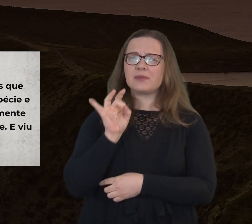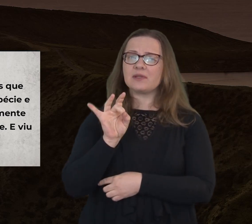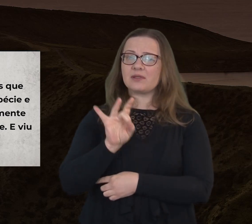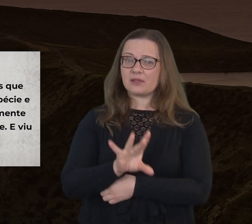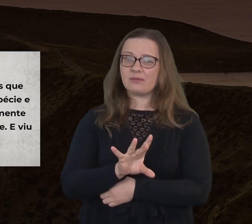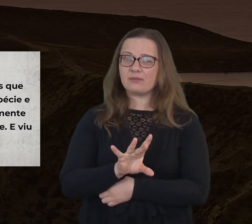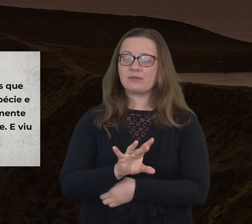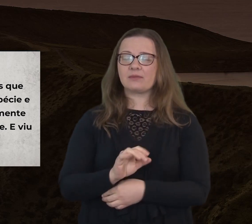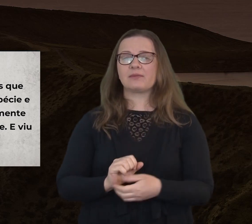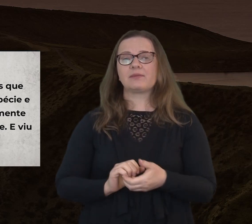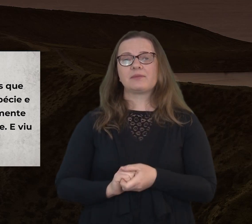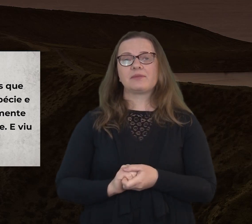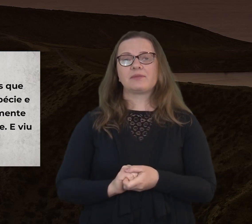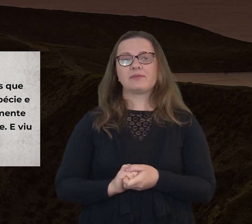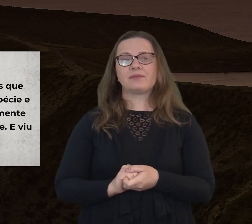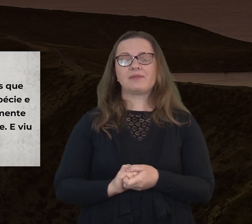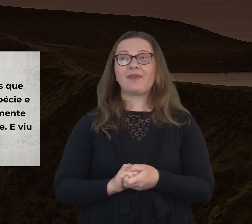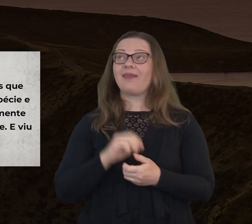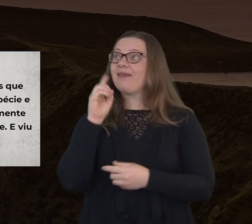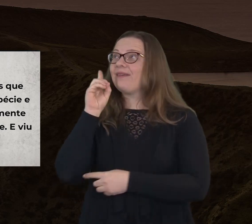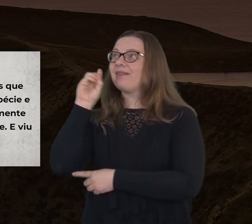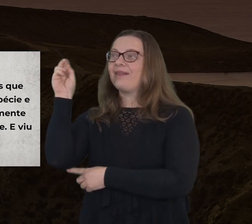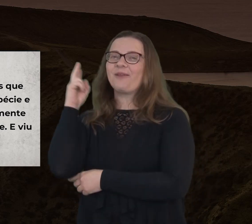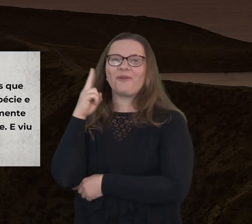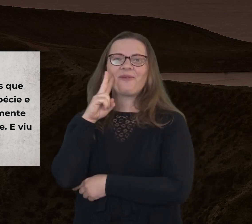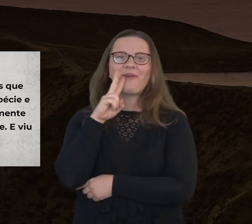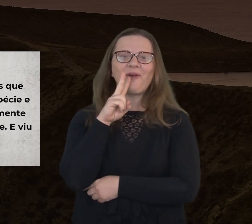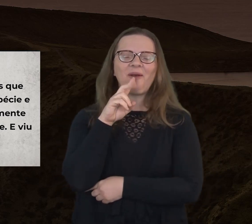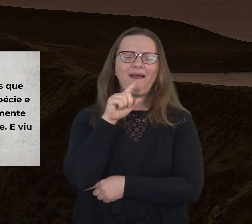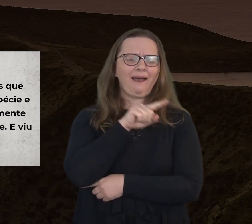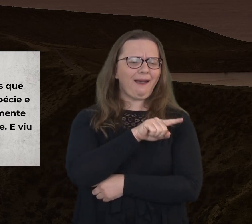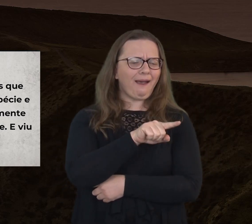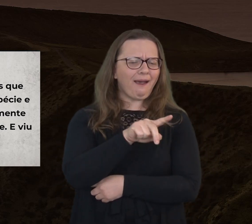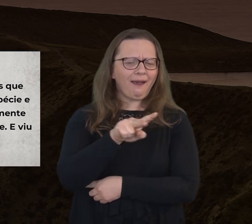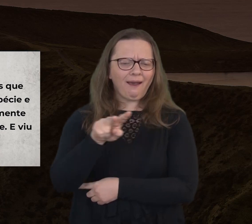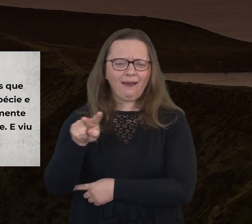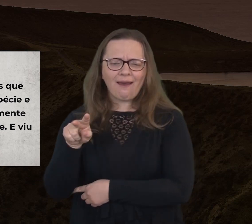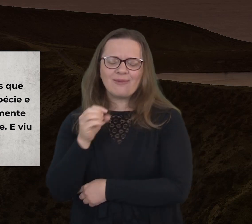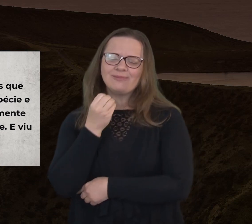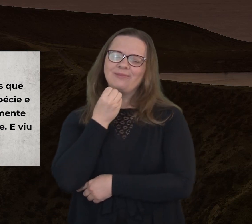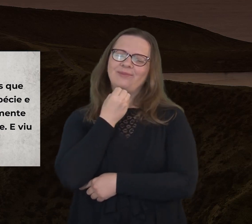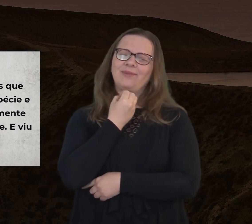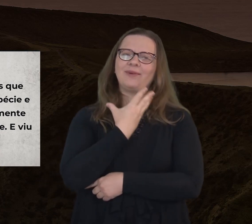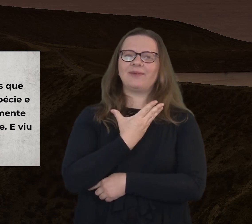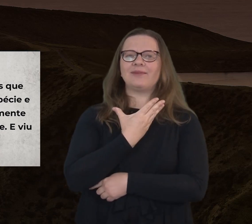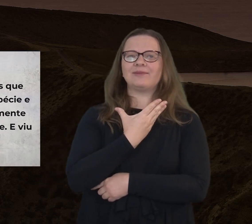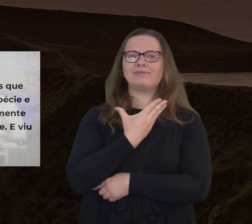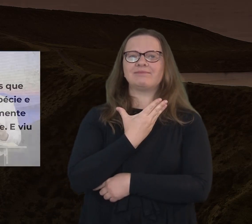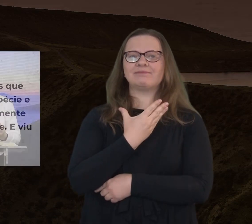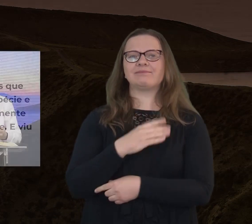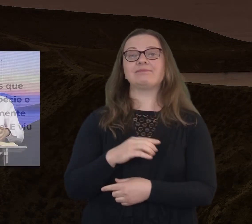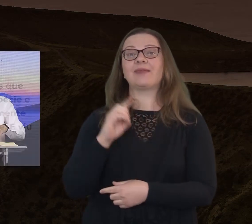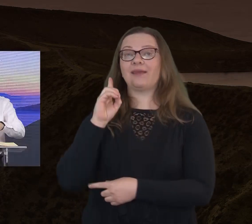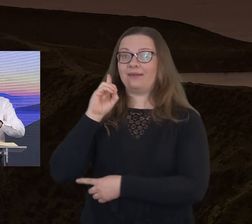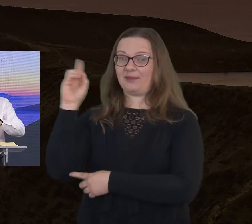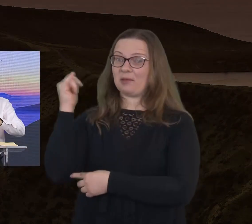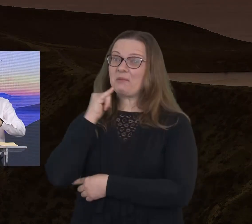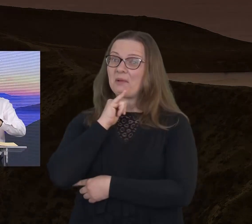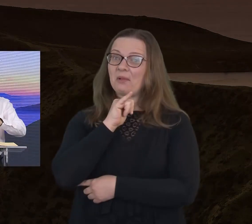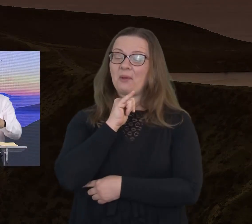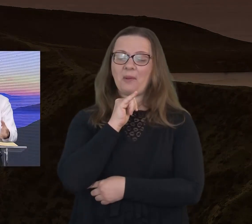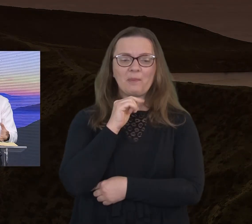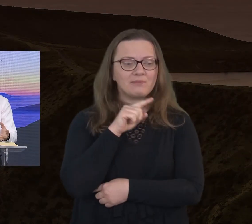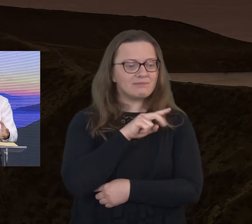Deus que isso era bom. Quando Deus disse que era bom aquilo que